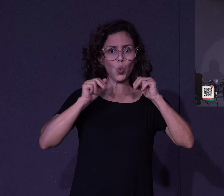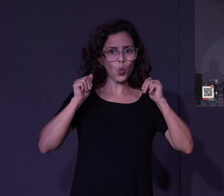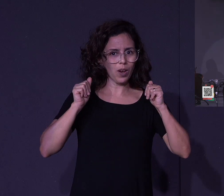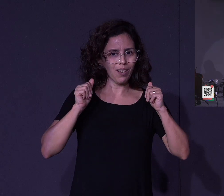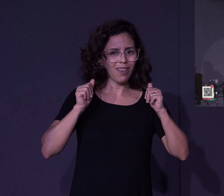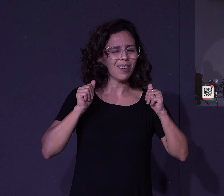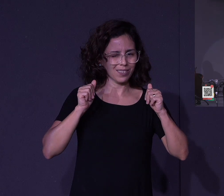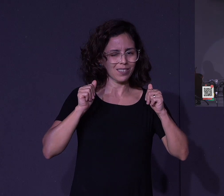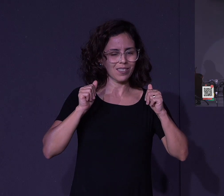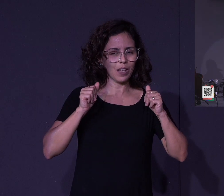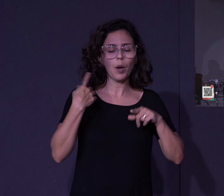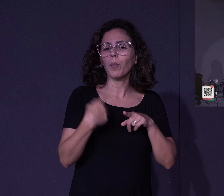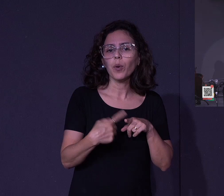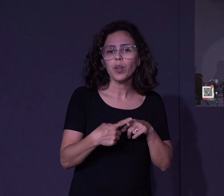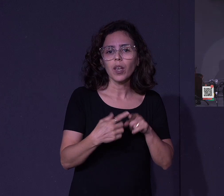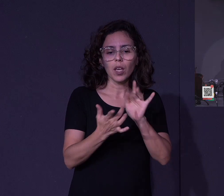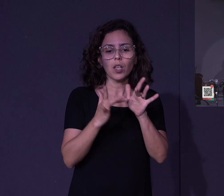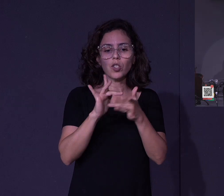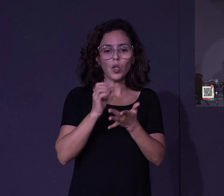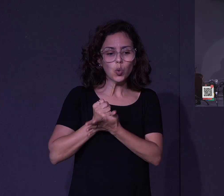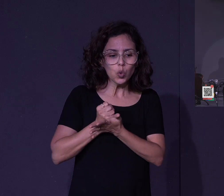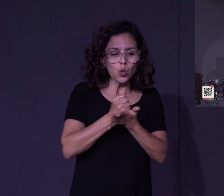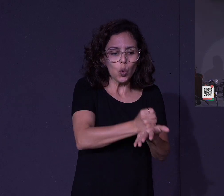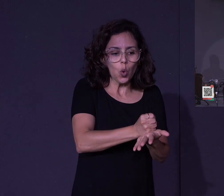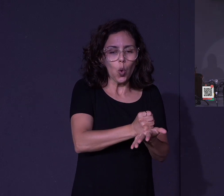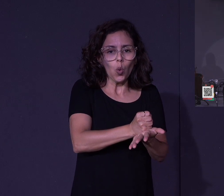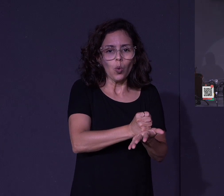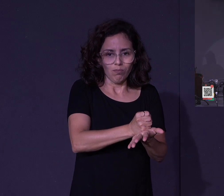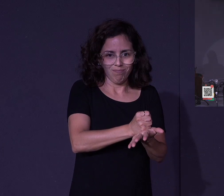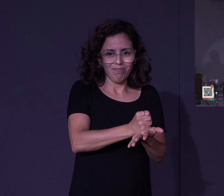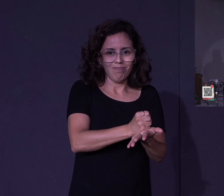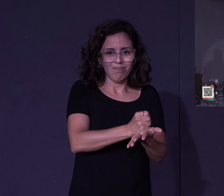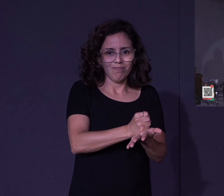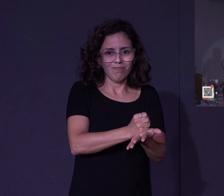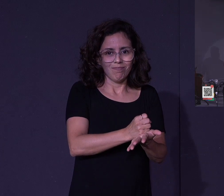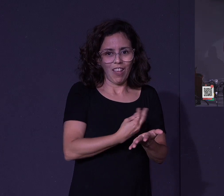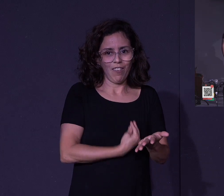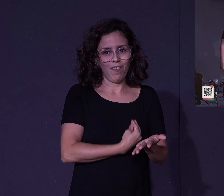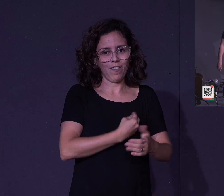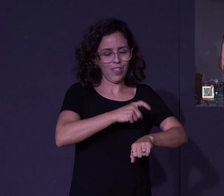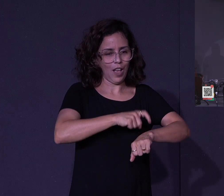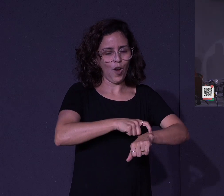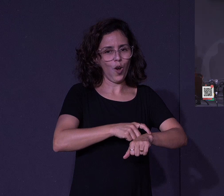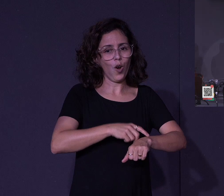socorro, bem presente na hora da angústia. Ele não diz que é só vitória.